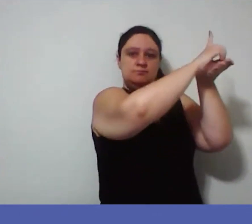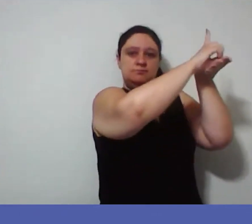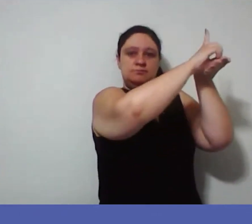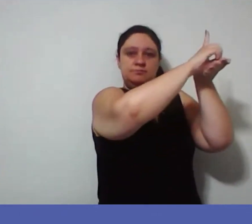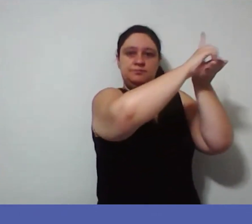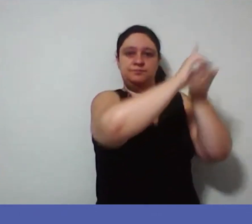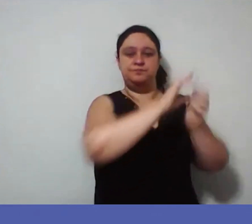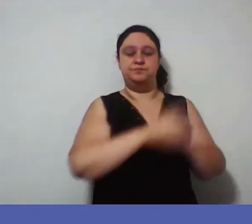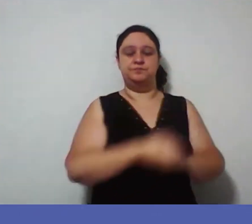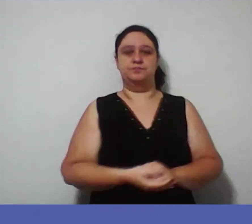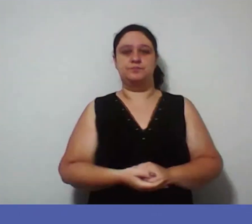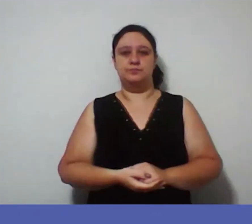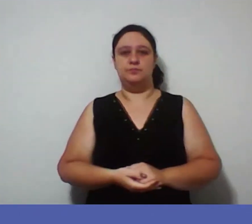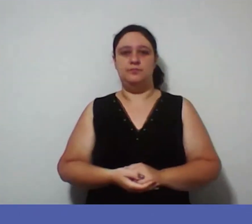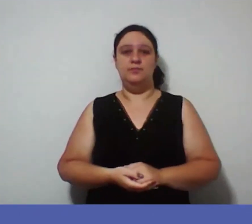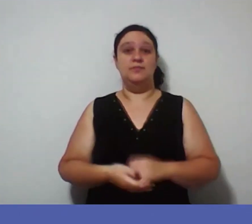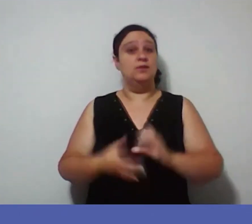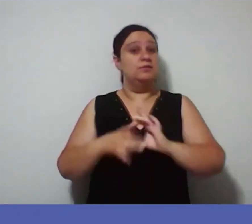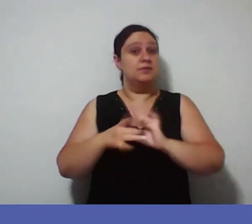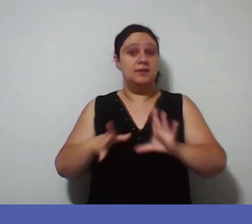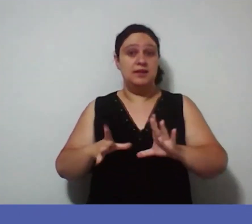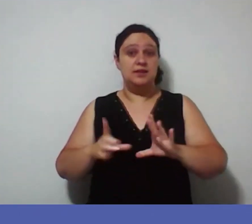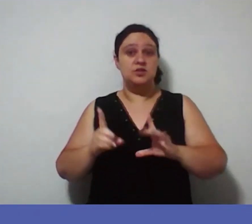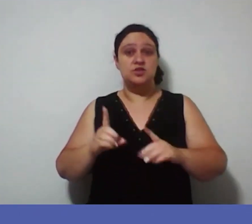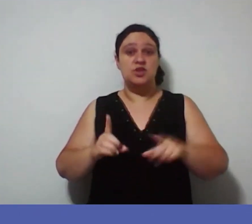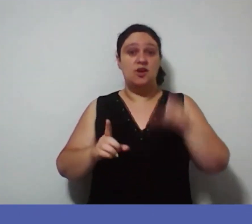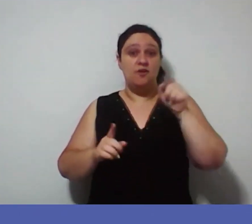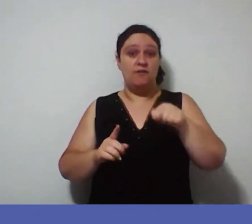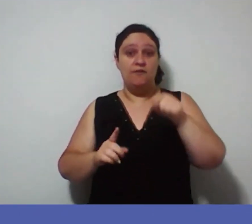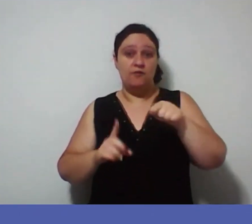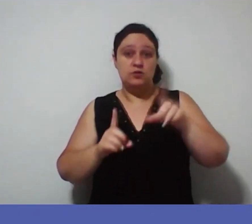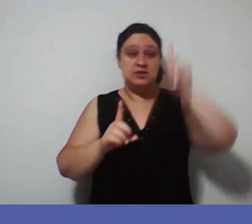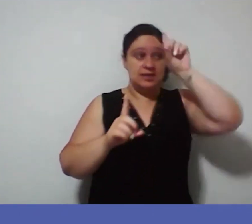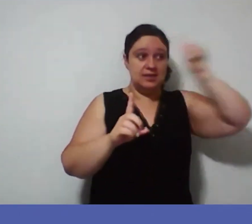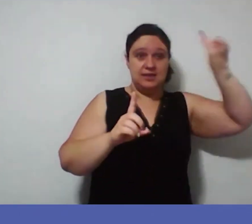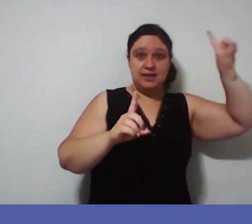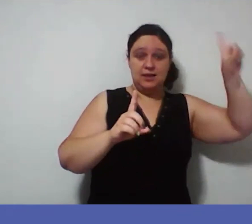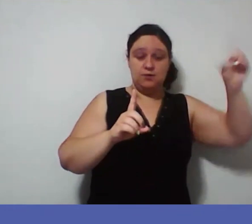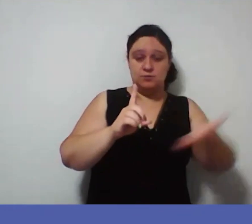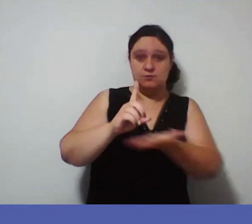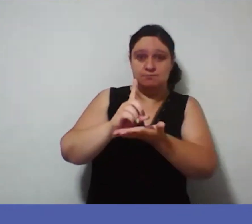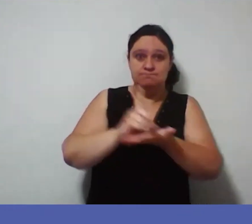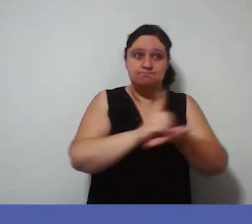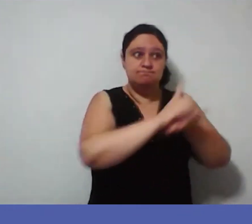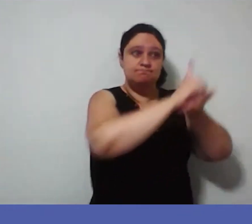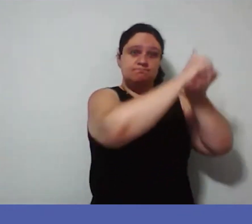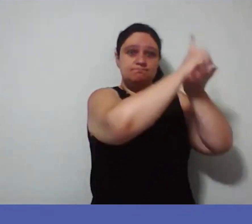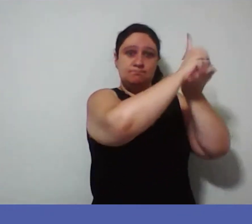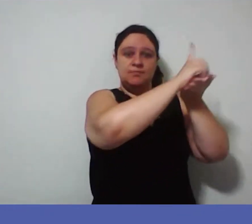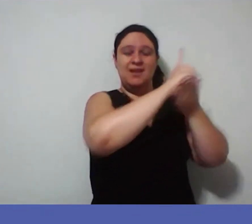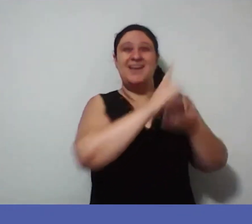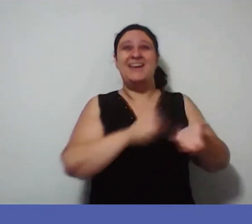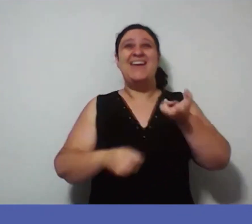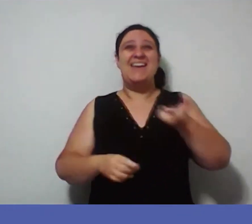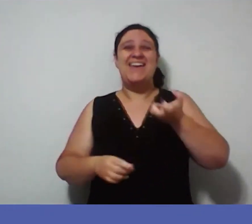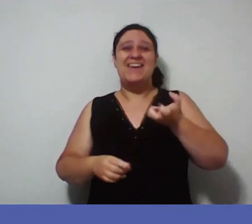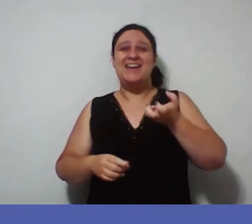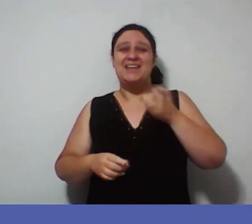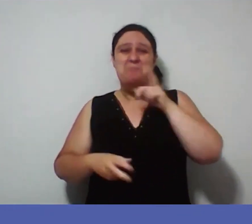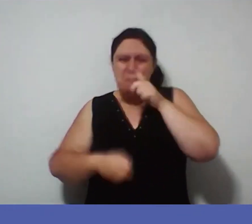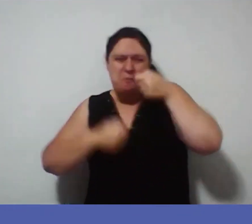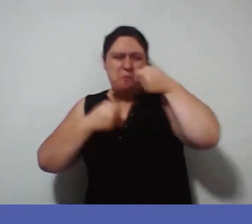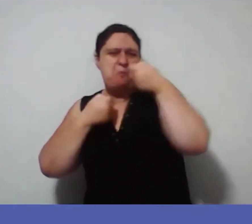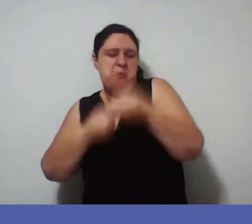O amor pela preeminência, a disputa pelo poder ou pela posição tem danificado a igreja e